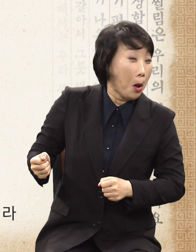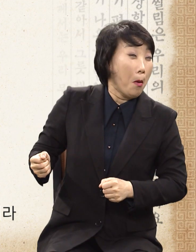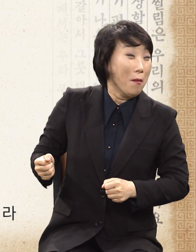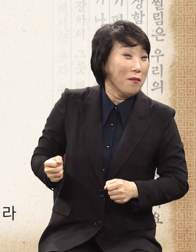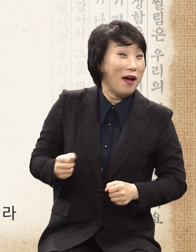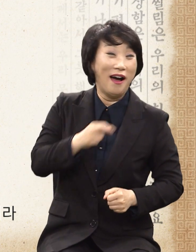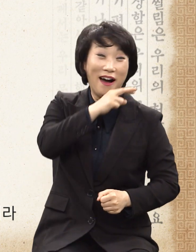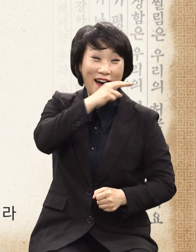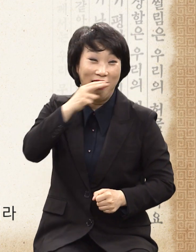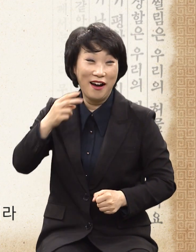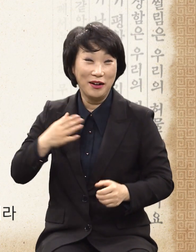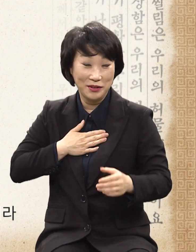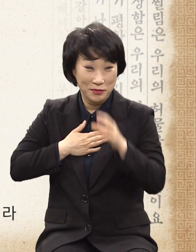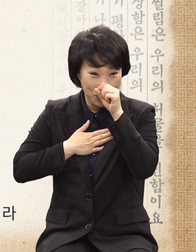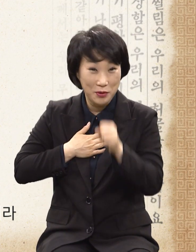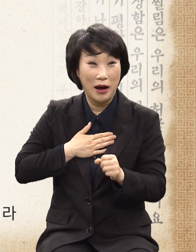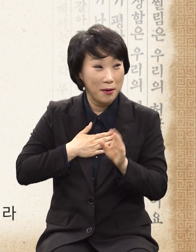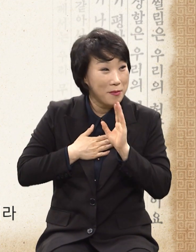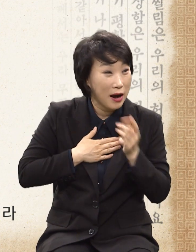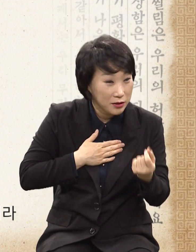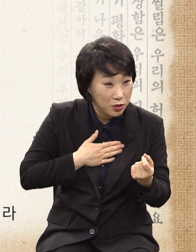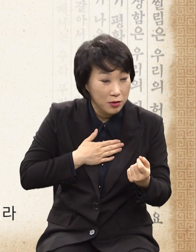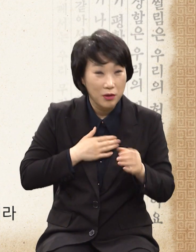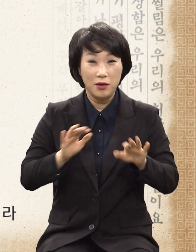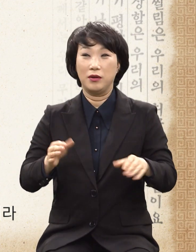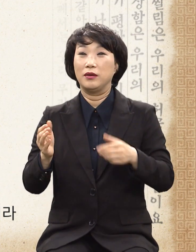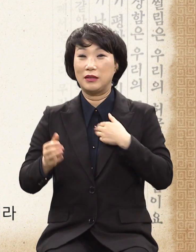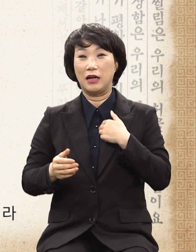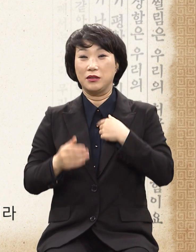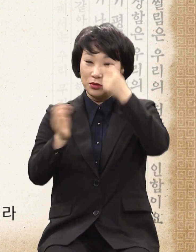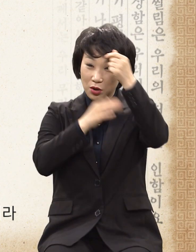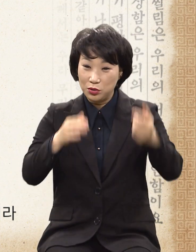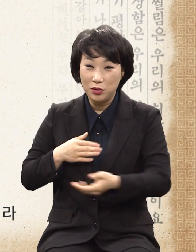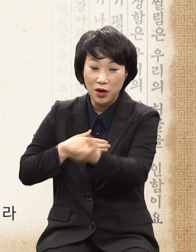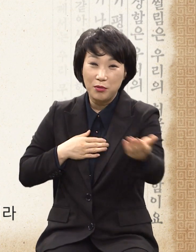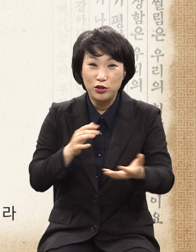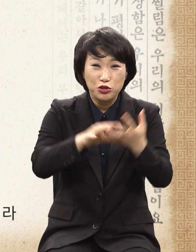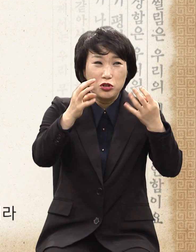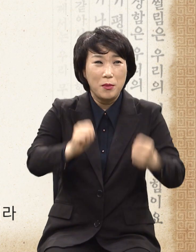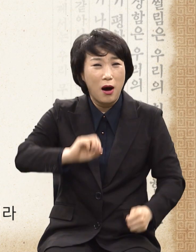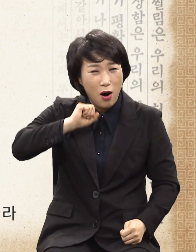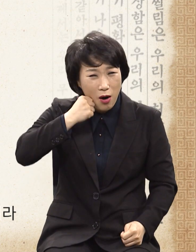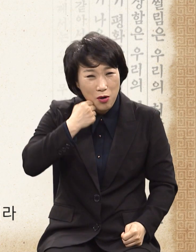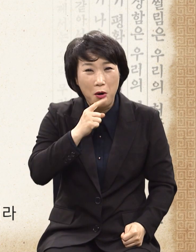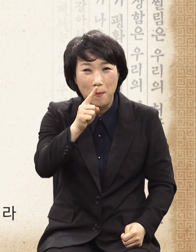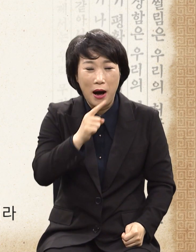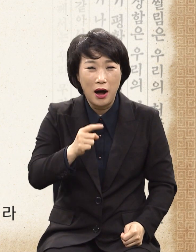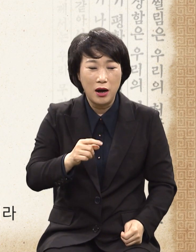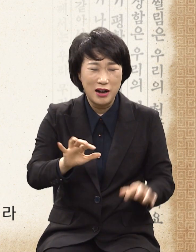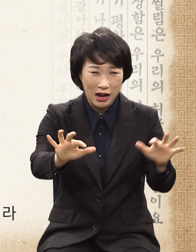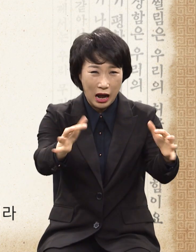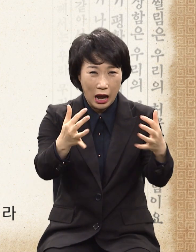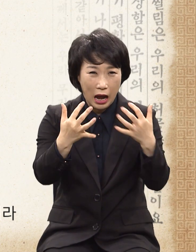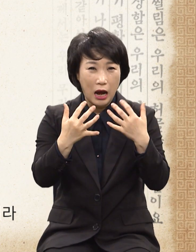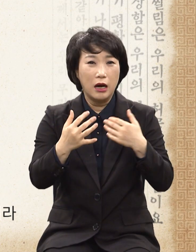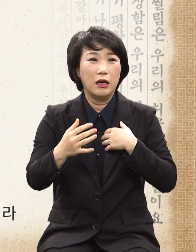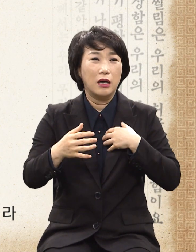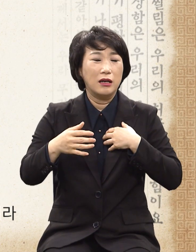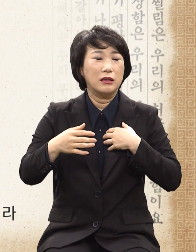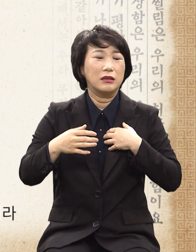나는 성도들의 수없는 어려운 소리가 집중되어 담임 목사에게